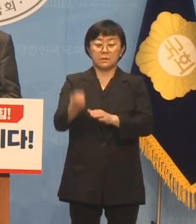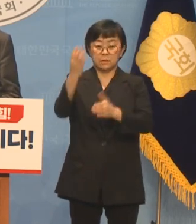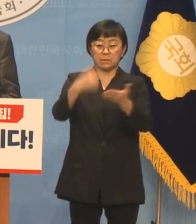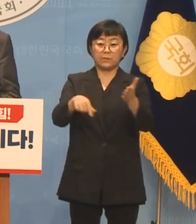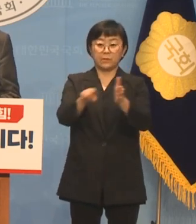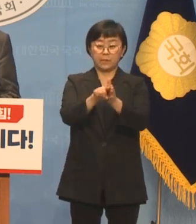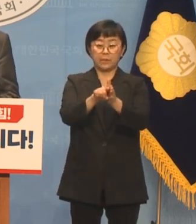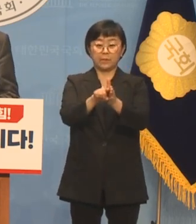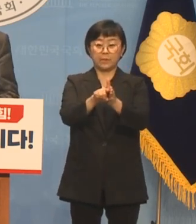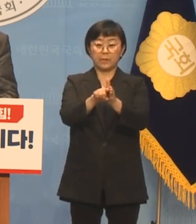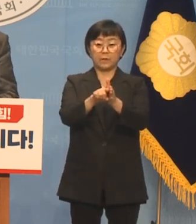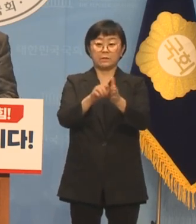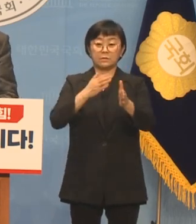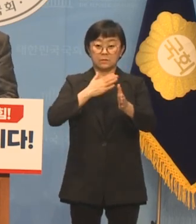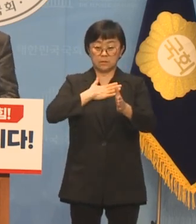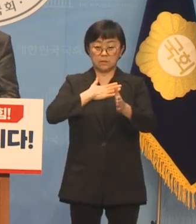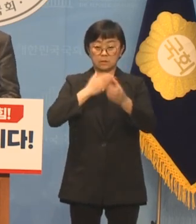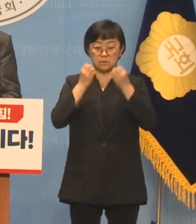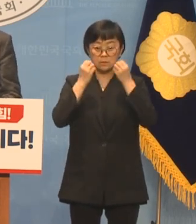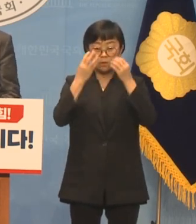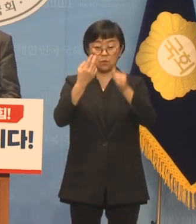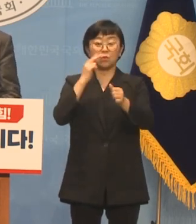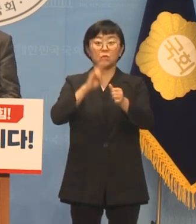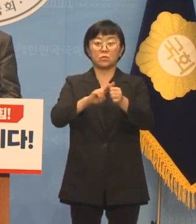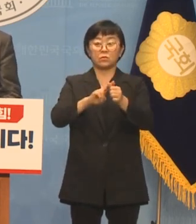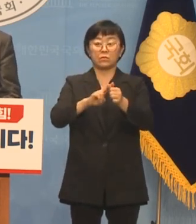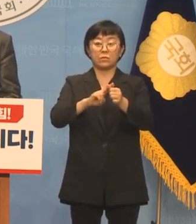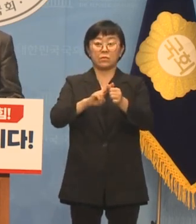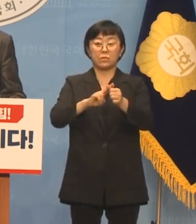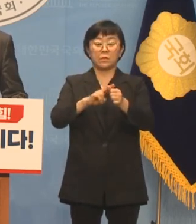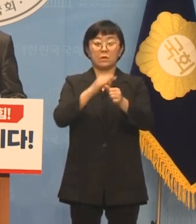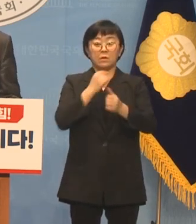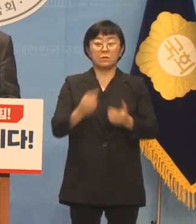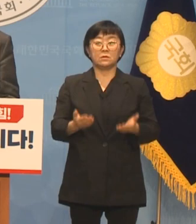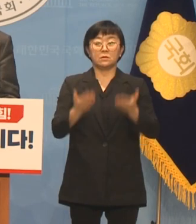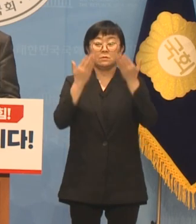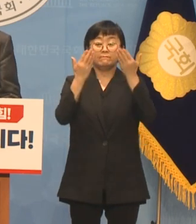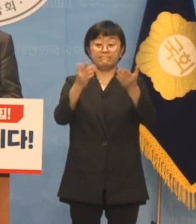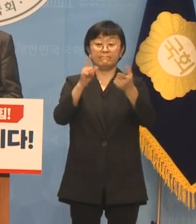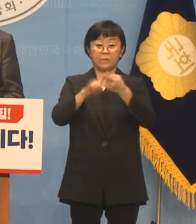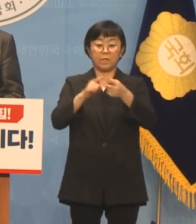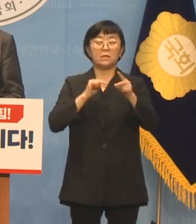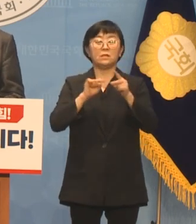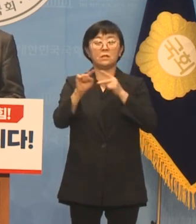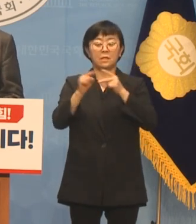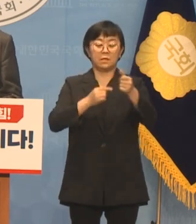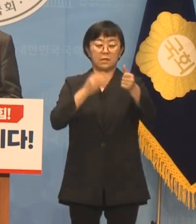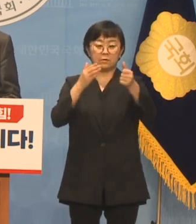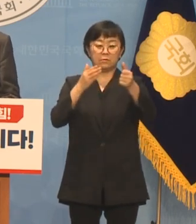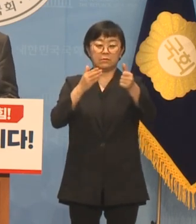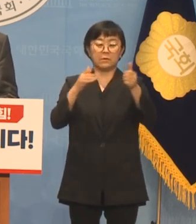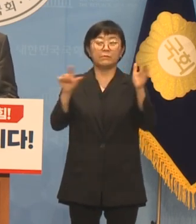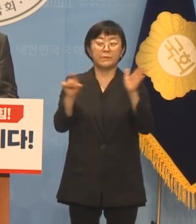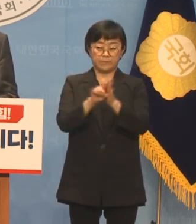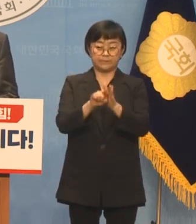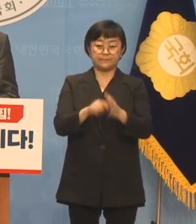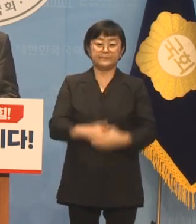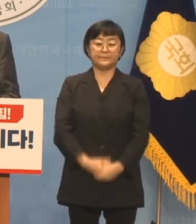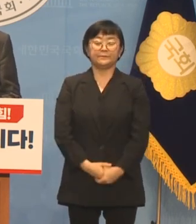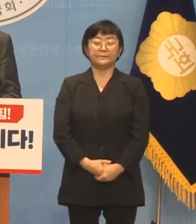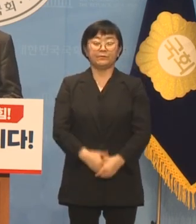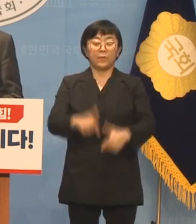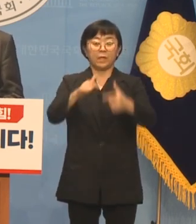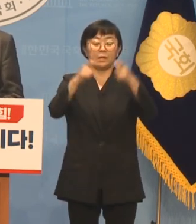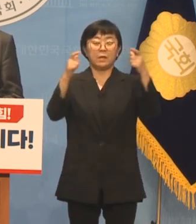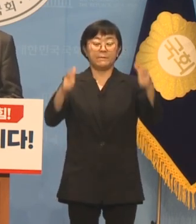위한 저의 새로운 도전과 헌신을 이해해 주시리라 믿습니다.